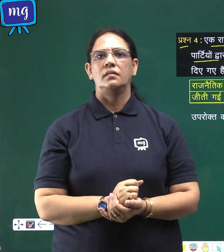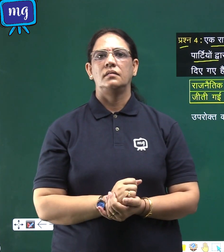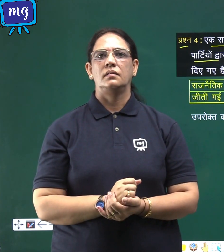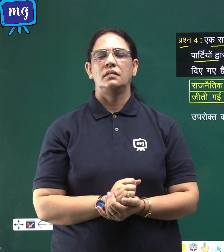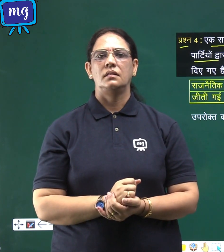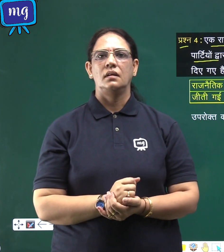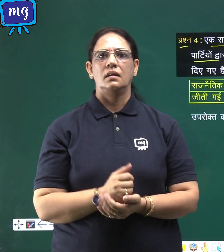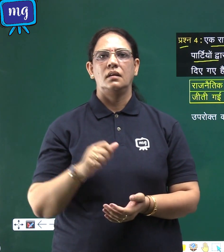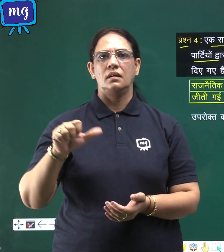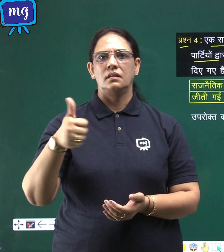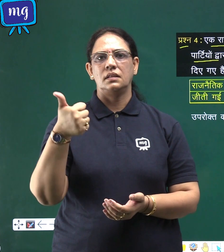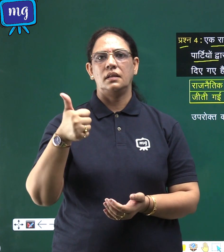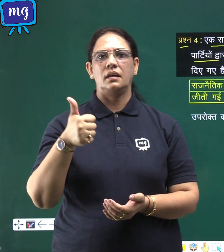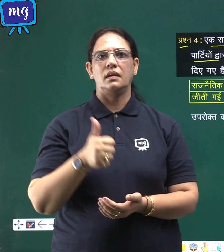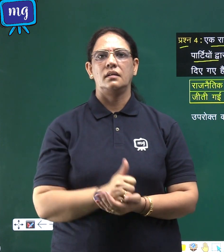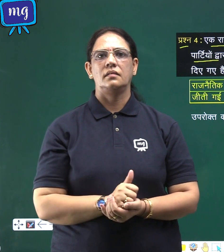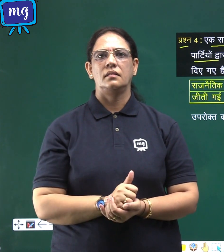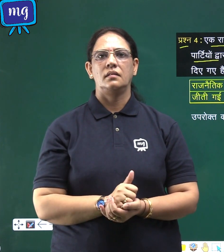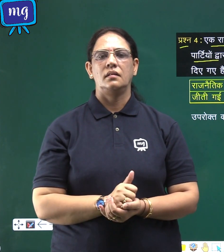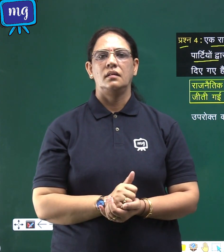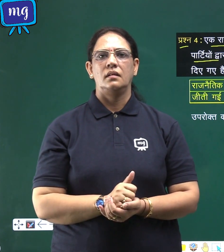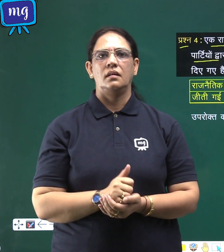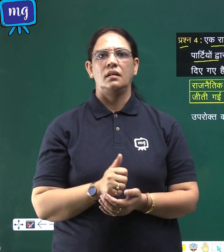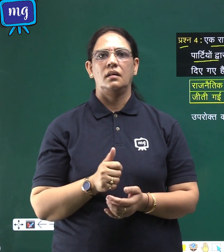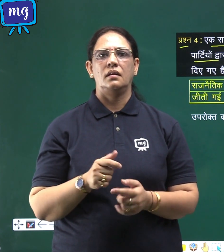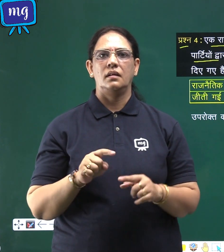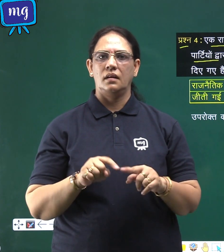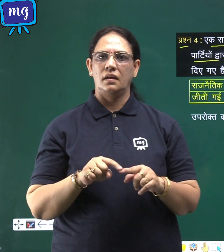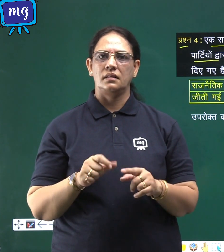जीती गई सीटो के